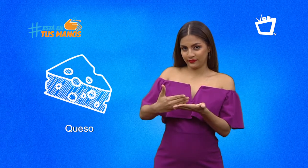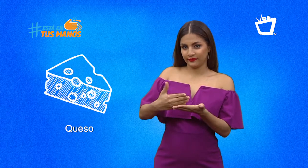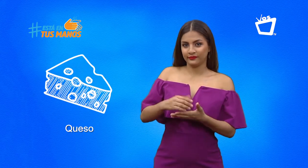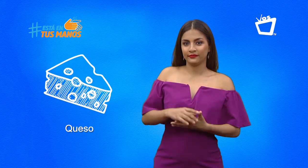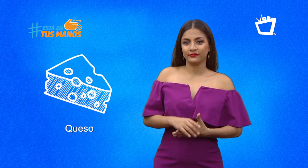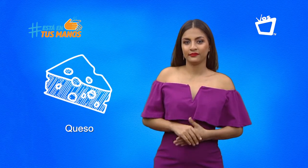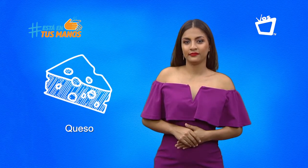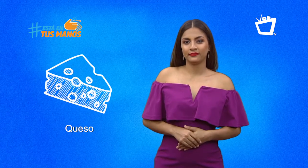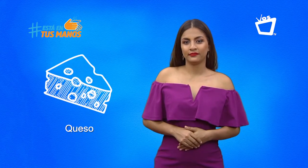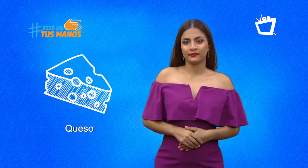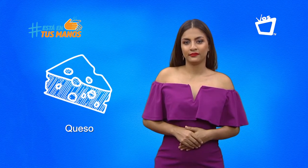que eso